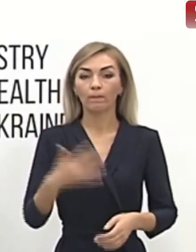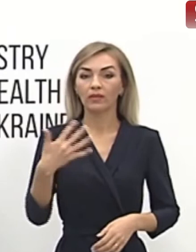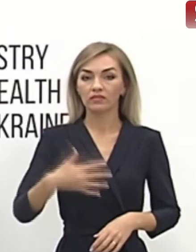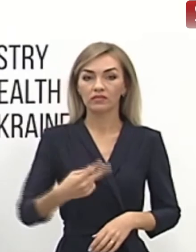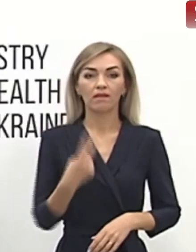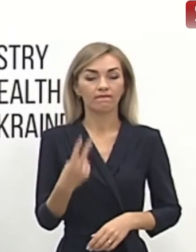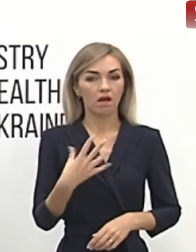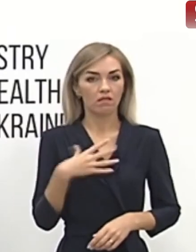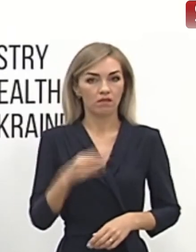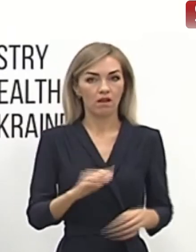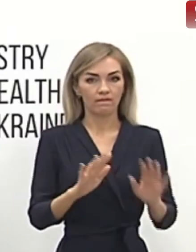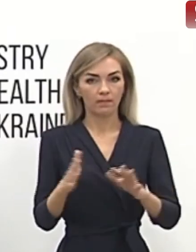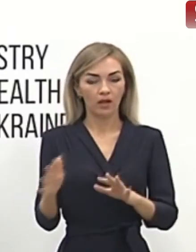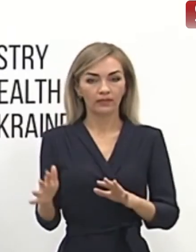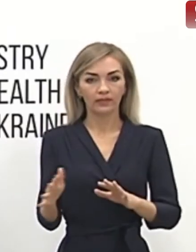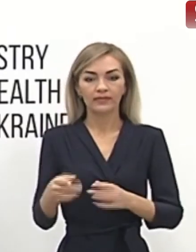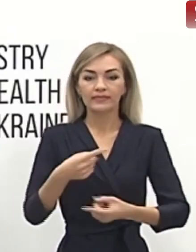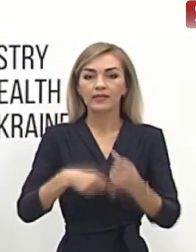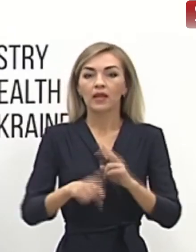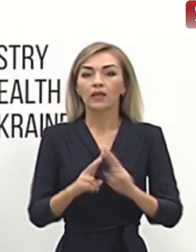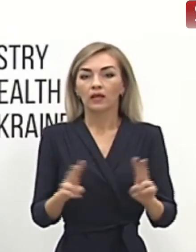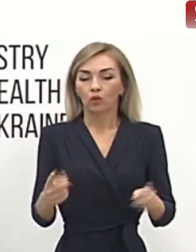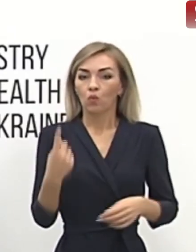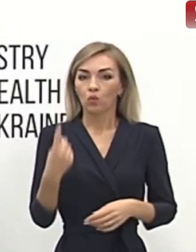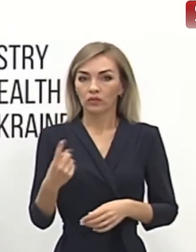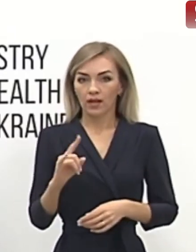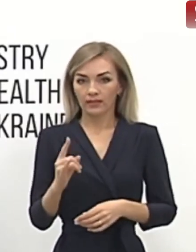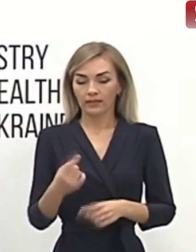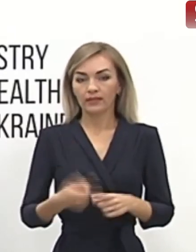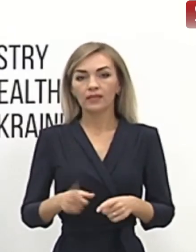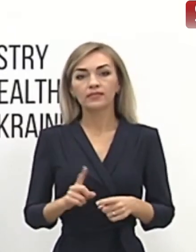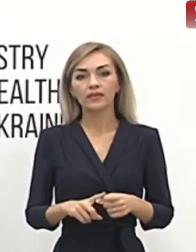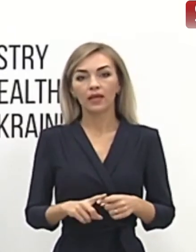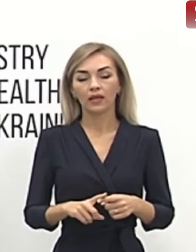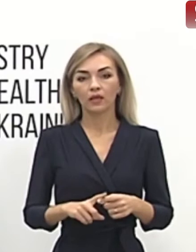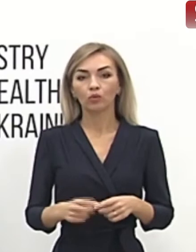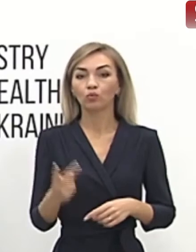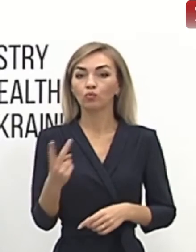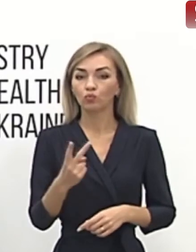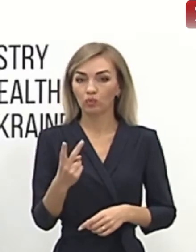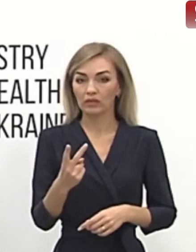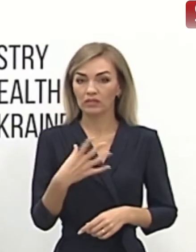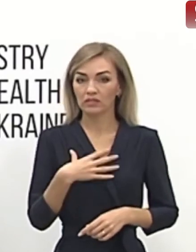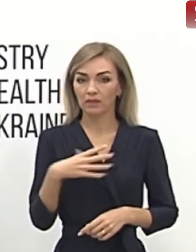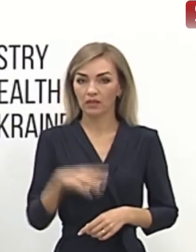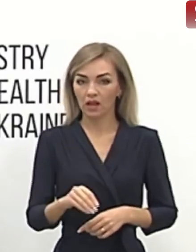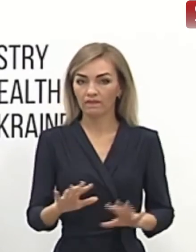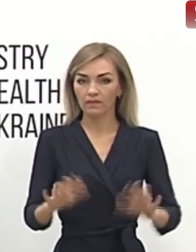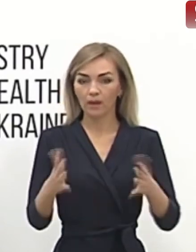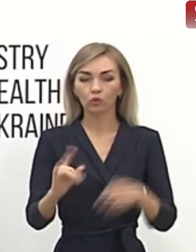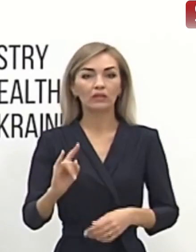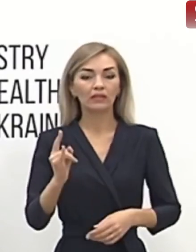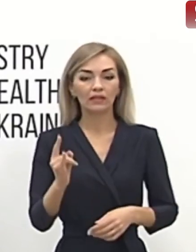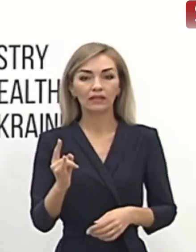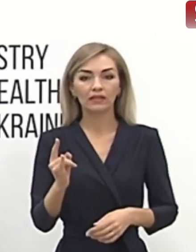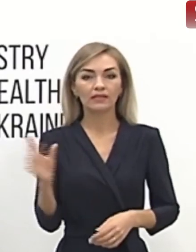52 летальних випадки, серед яких одна дитина. Це другий смертельний випадок дитини за